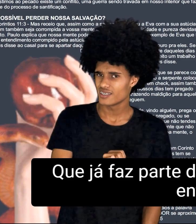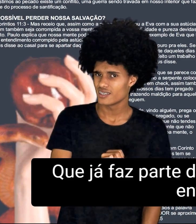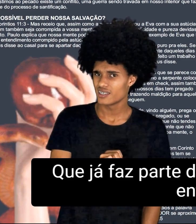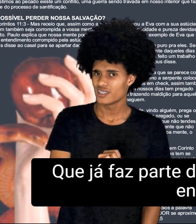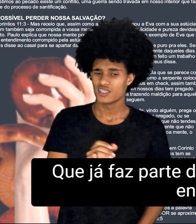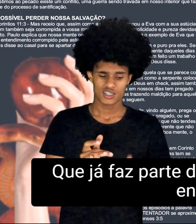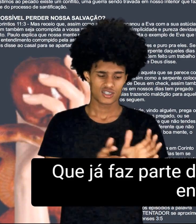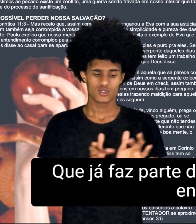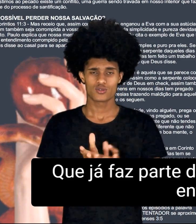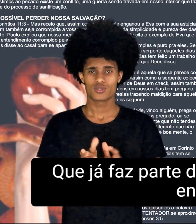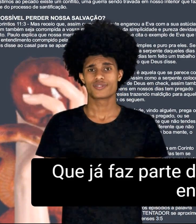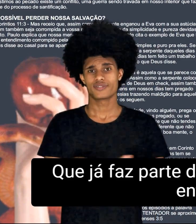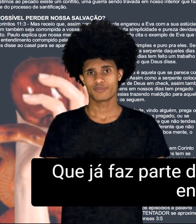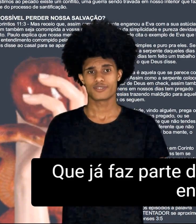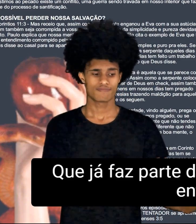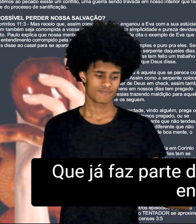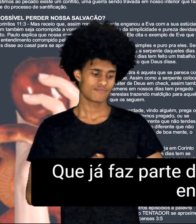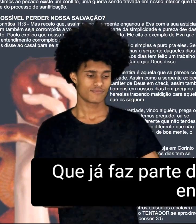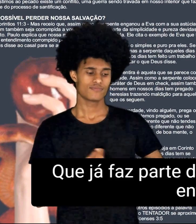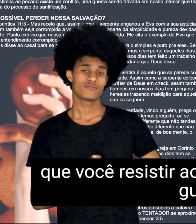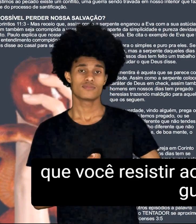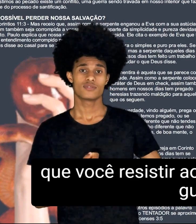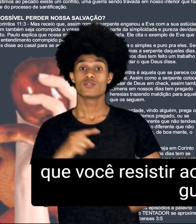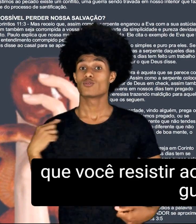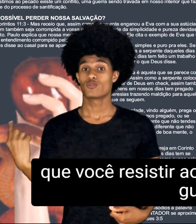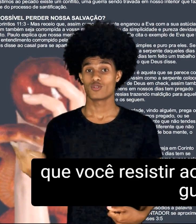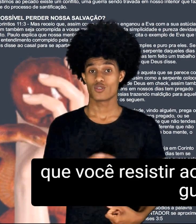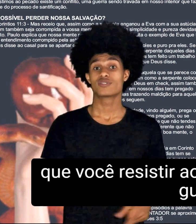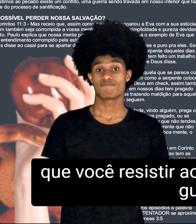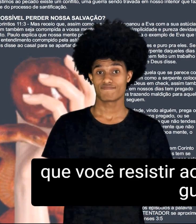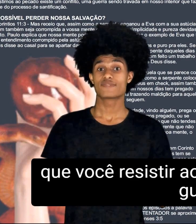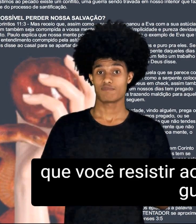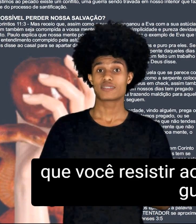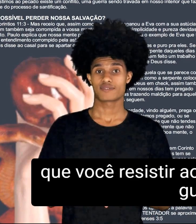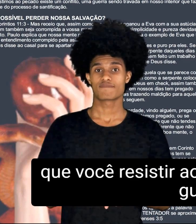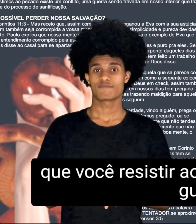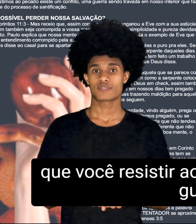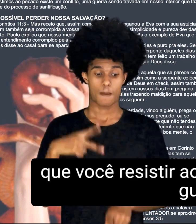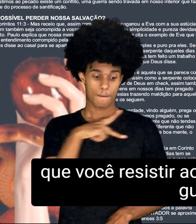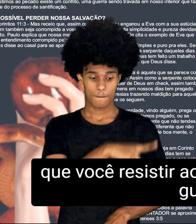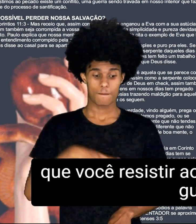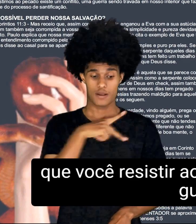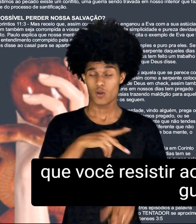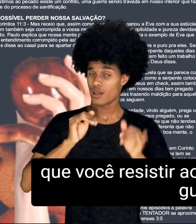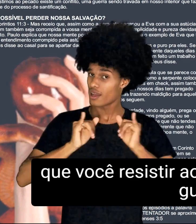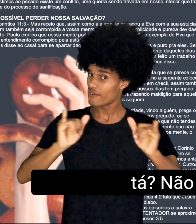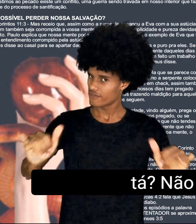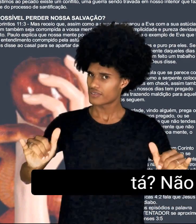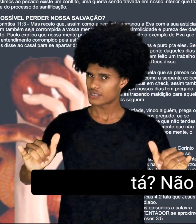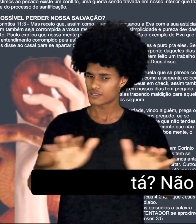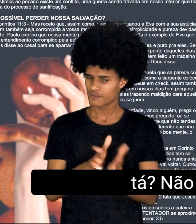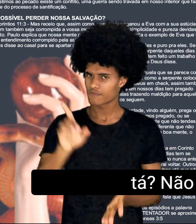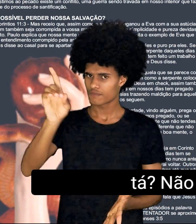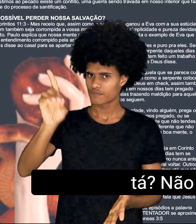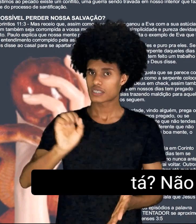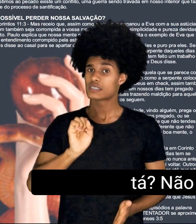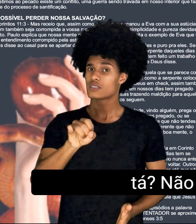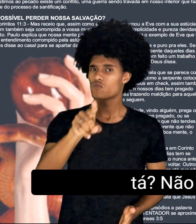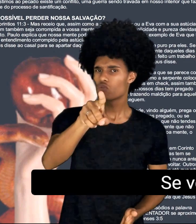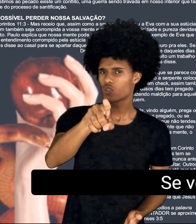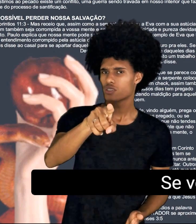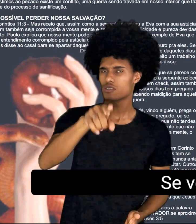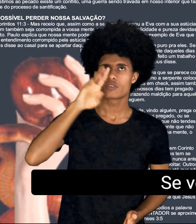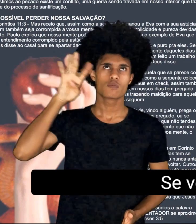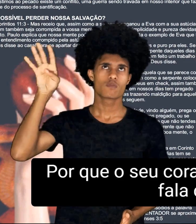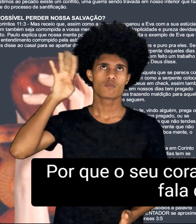faz parte do processo de santificação. Então, toda vez que você resistir ao pecado, você vai sentir uma guerra interior, tá? Não é uma coisa fácil.